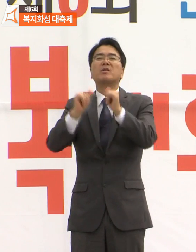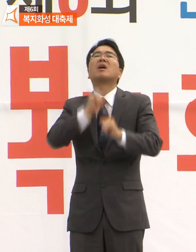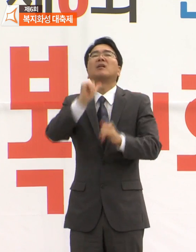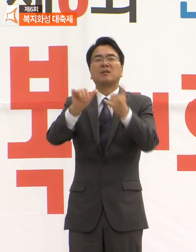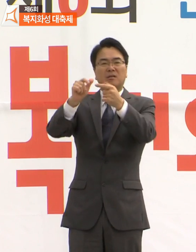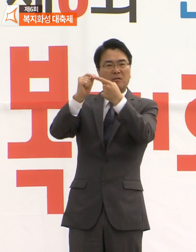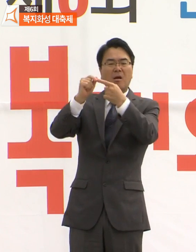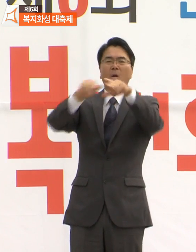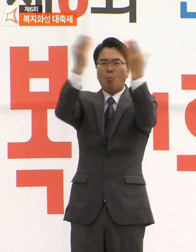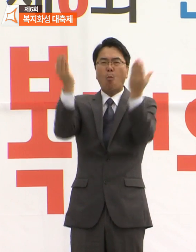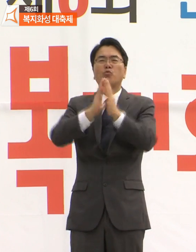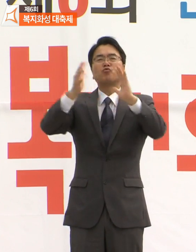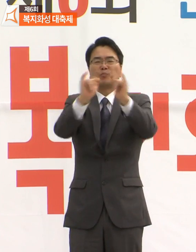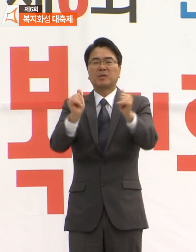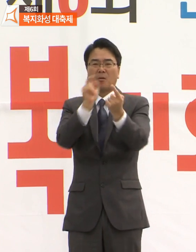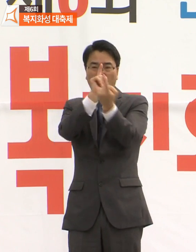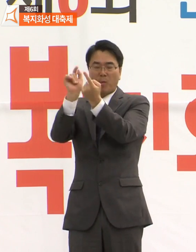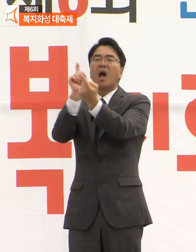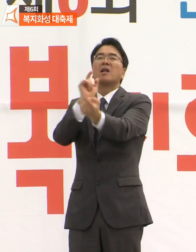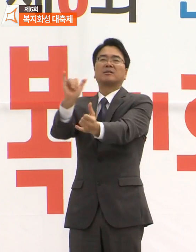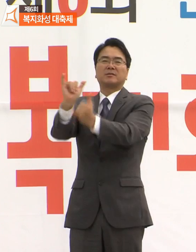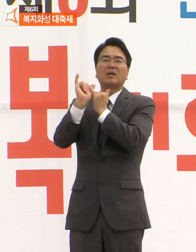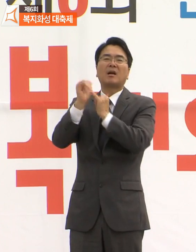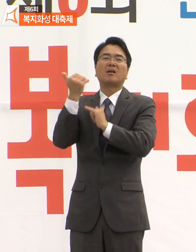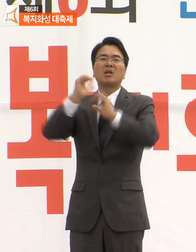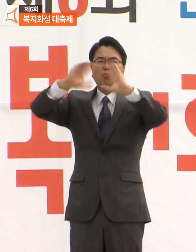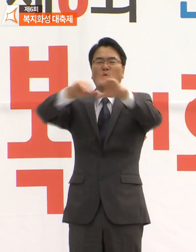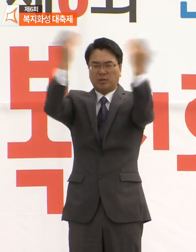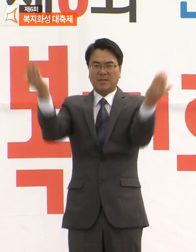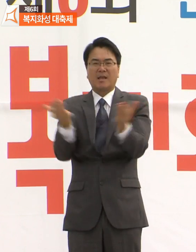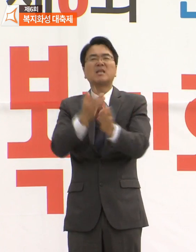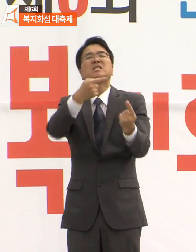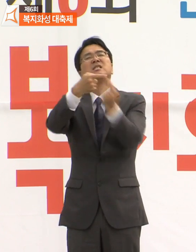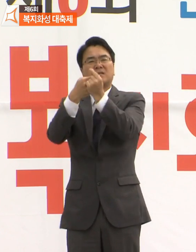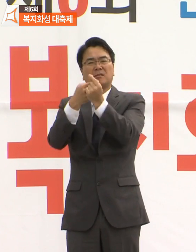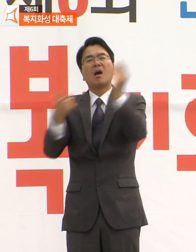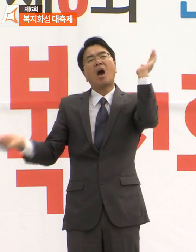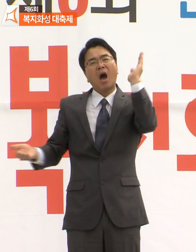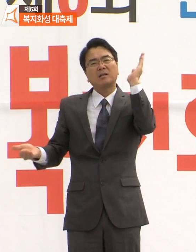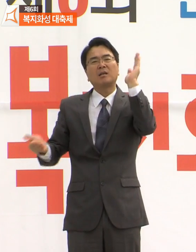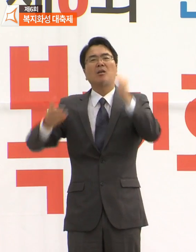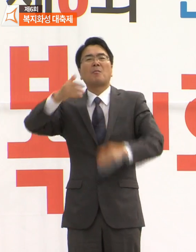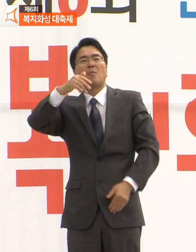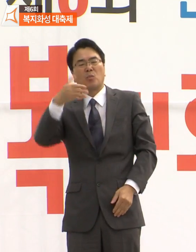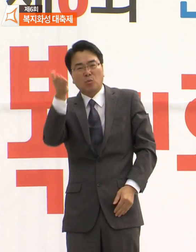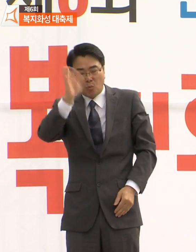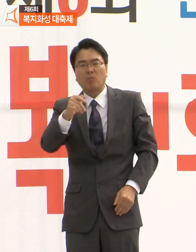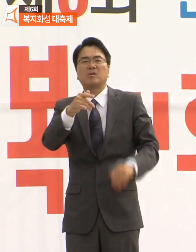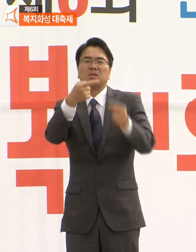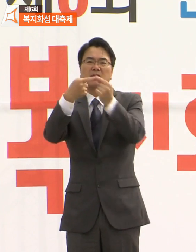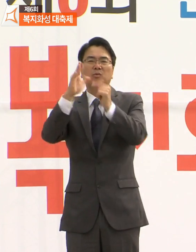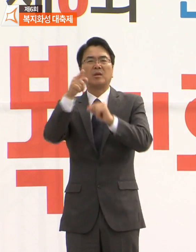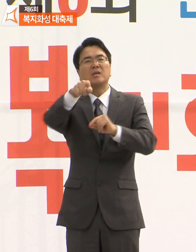전계층 자살률 1위입니다. 전계층, 여성, 청년, 노인, 심지어 어린아이, 학생들까지도 자살률 1위인 나라. 이런